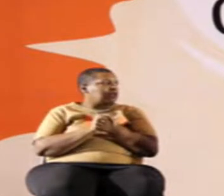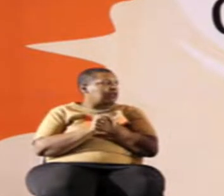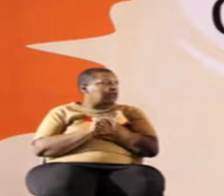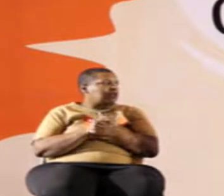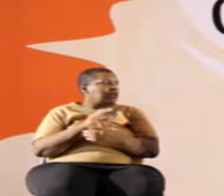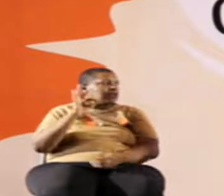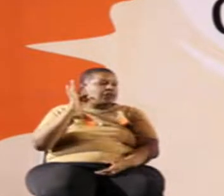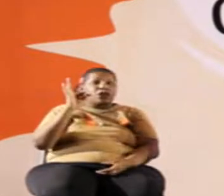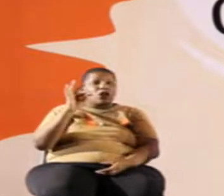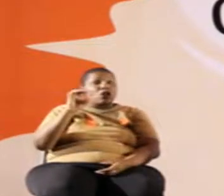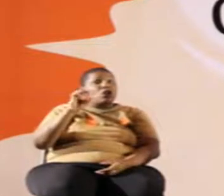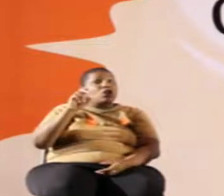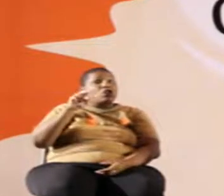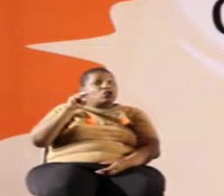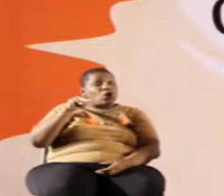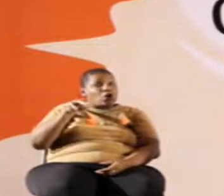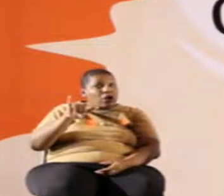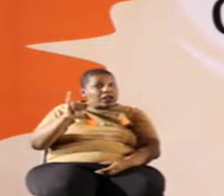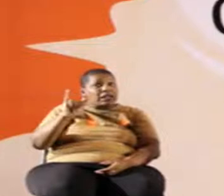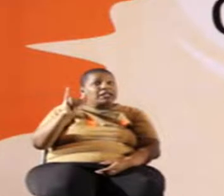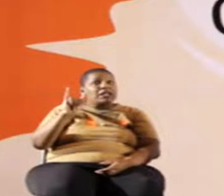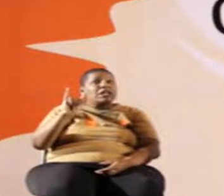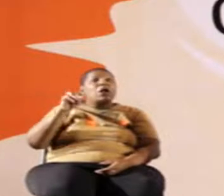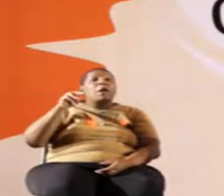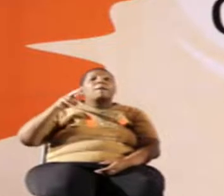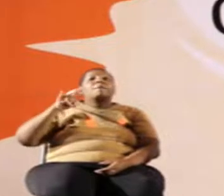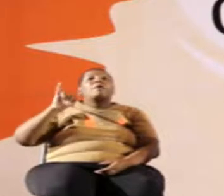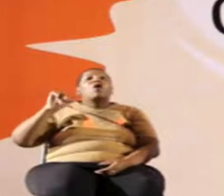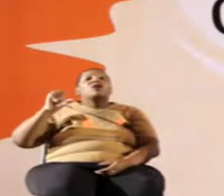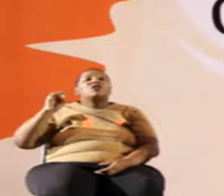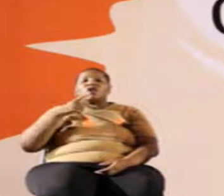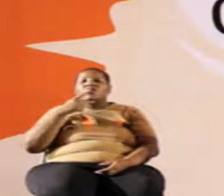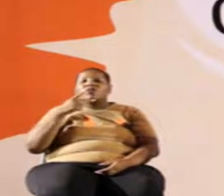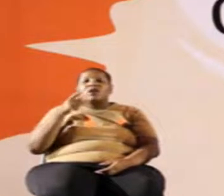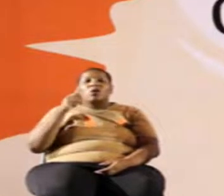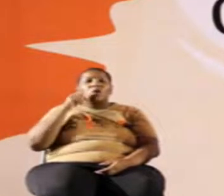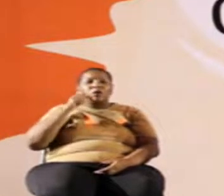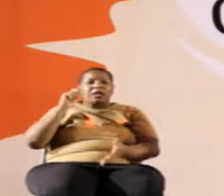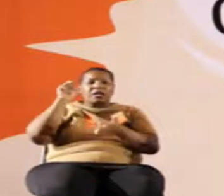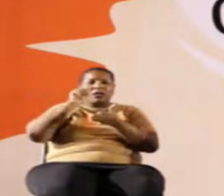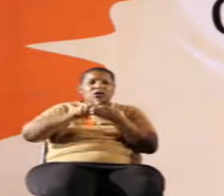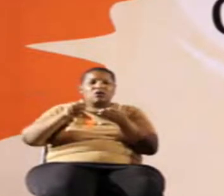Toni Morrison. Estou falando de uma mulher negra potente, uma escritora genial.